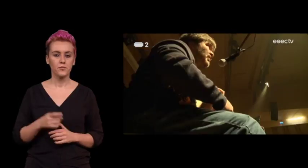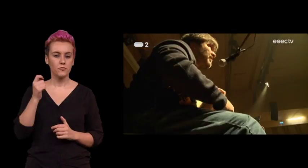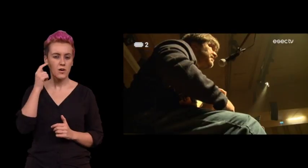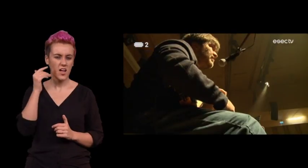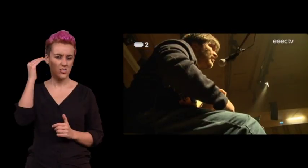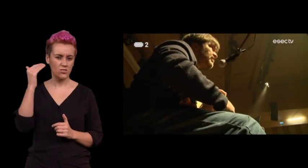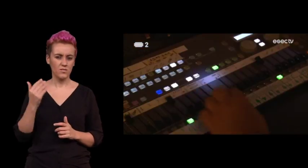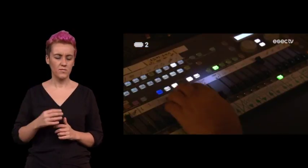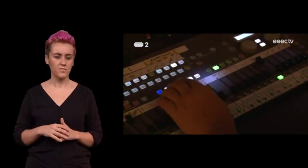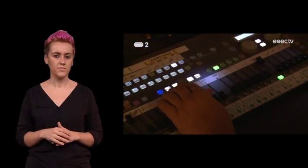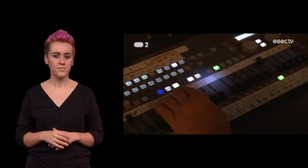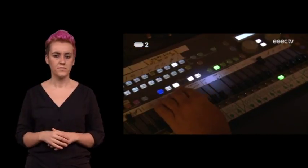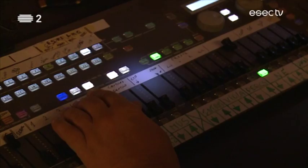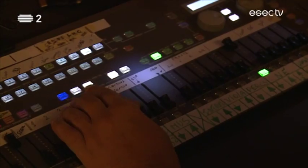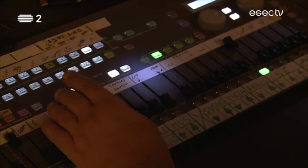um bocado mais alto, não?